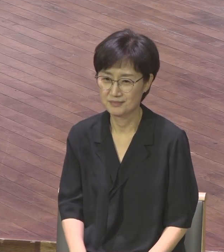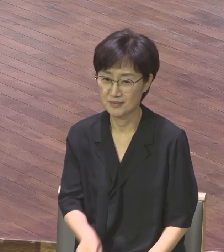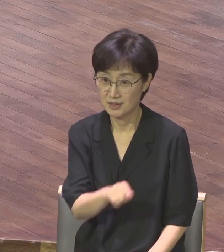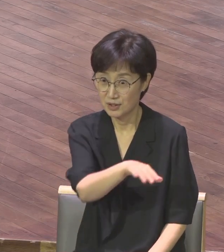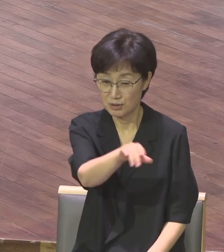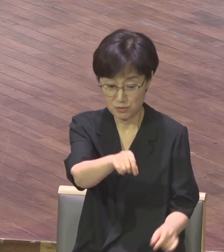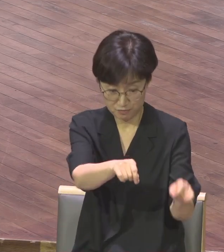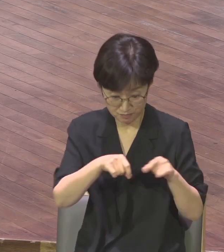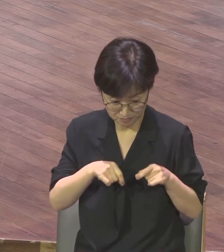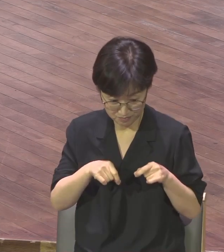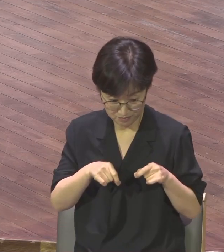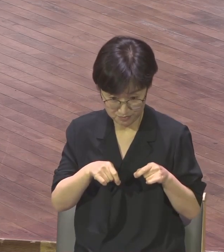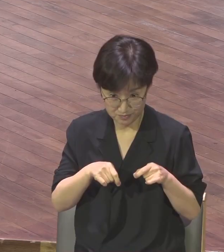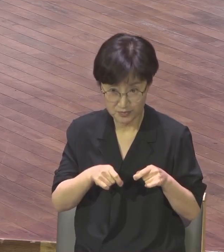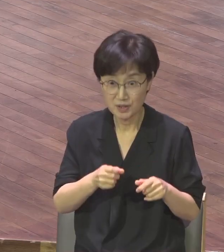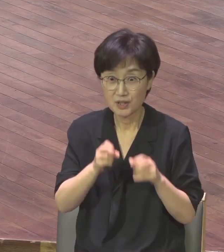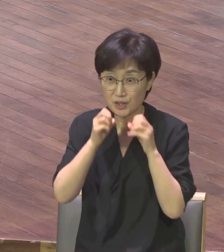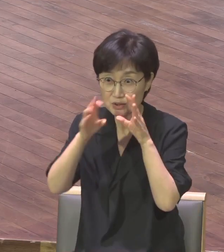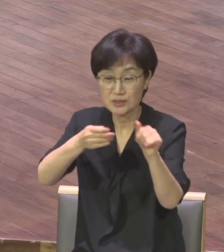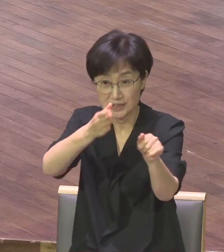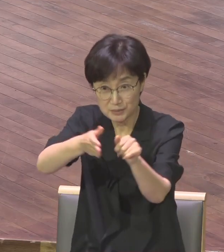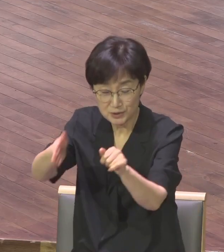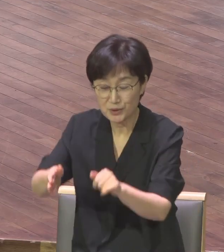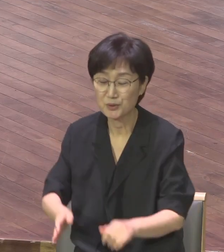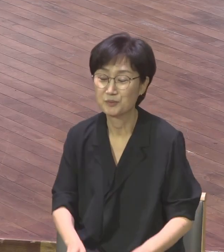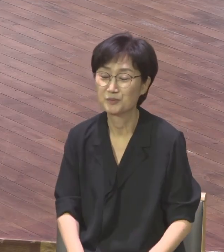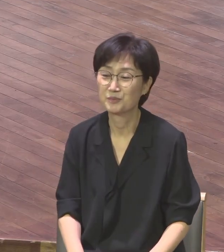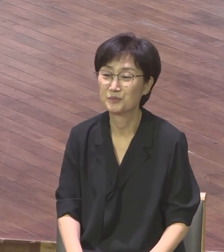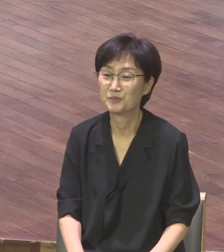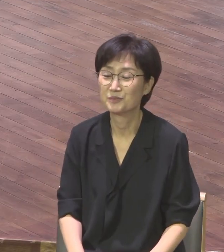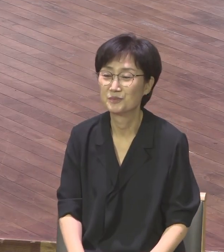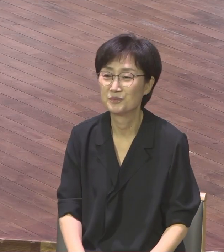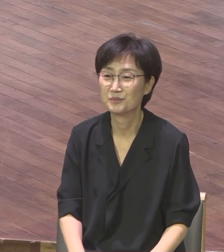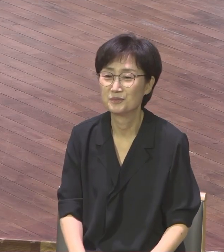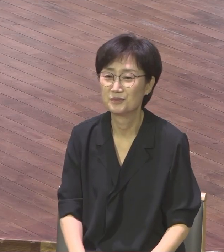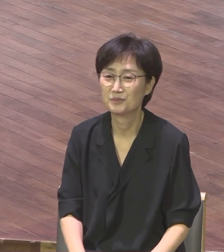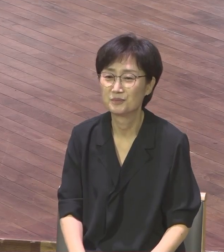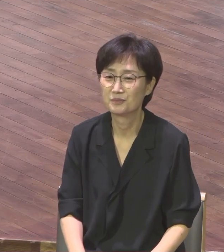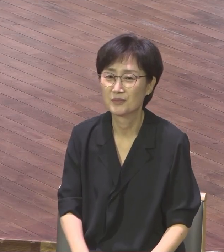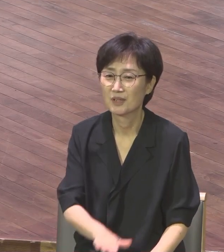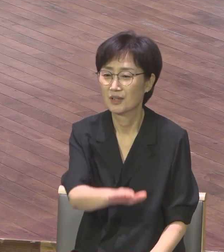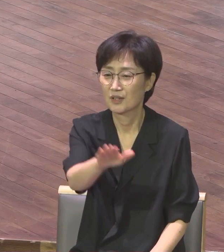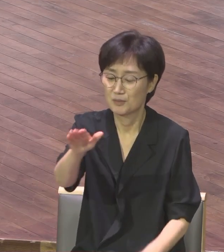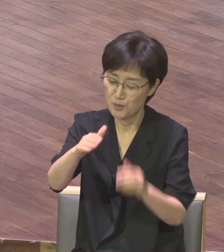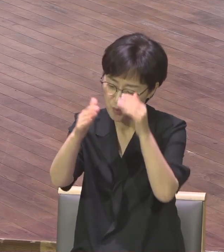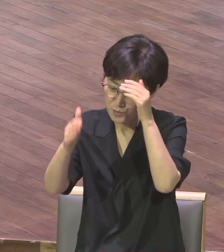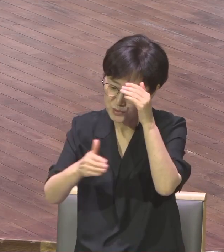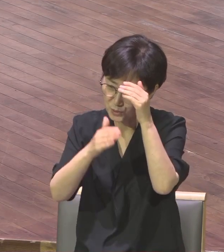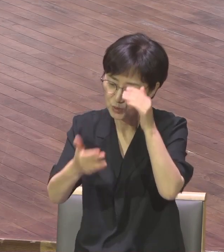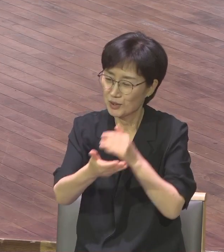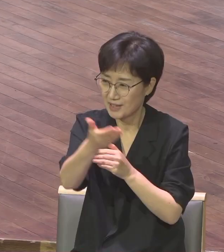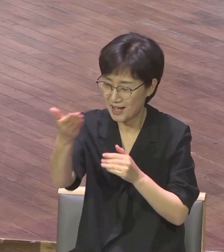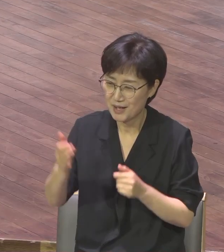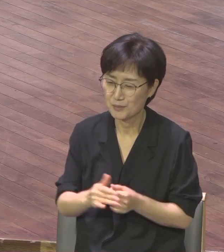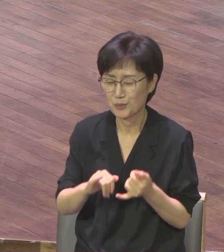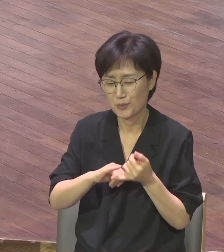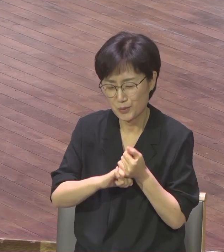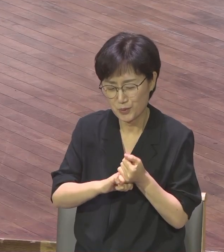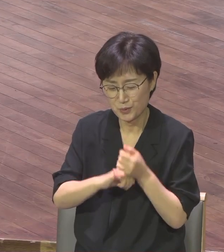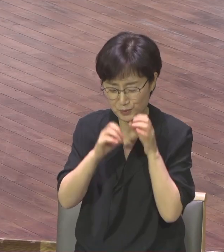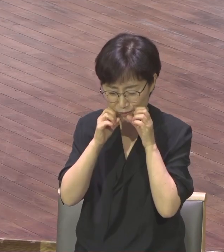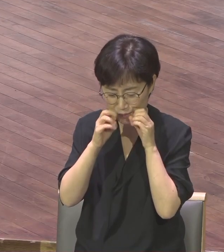좀 전하시기 바랍니다. 아멘. 꼭 좀 전하세요. 영계 모든 성도들 꼭 좀